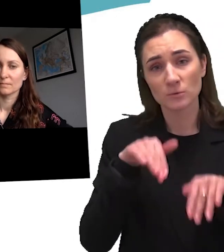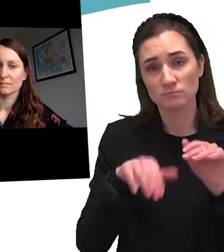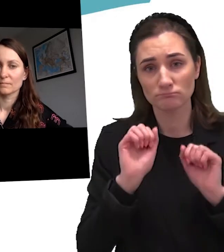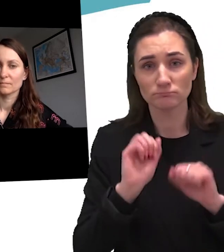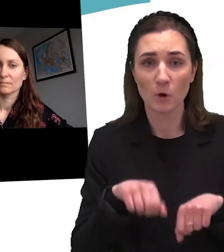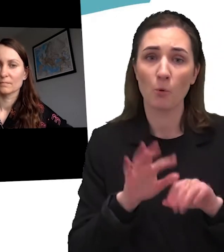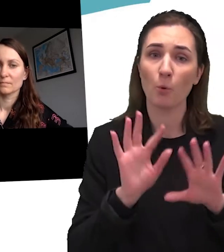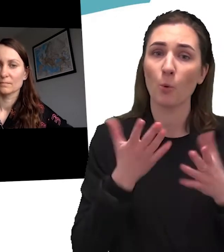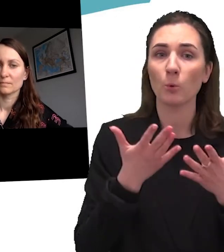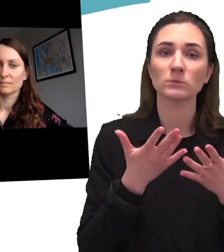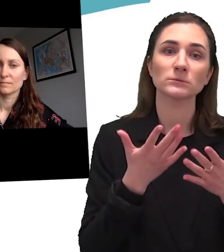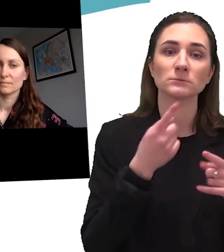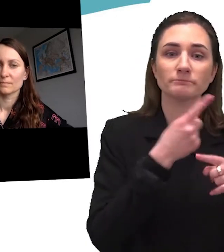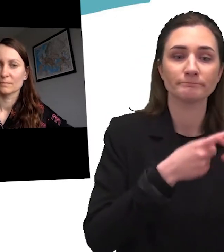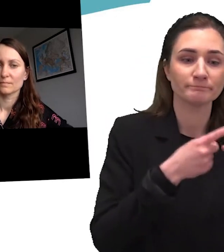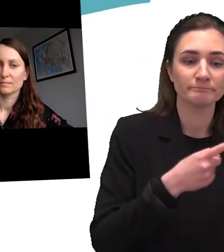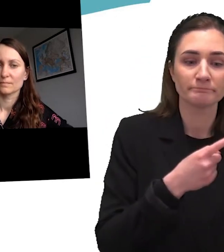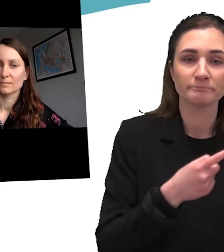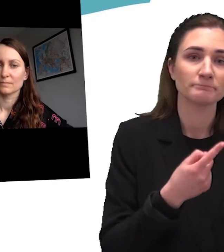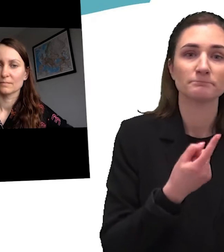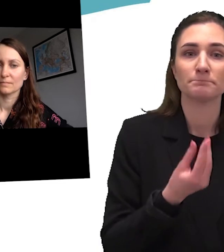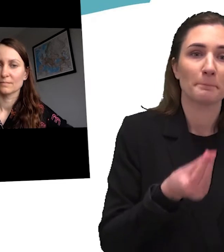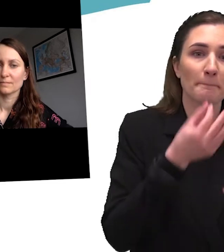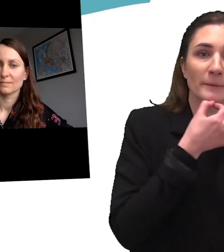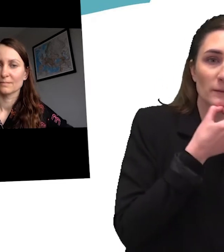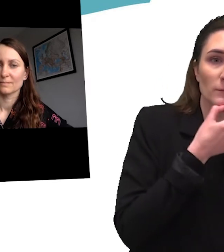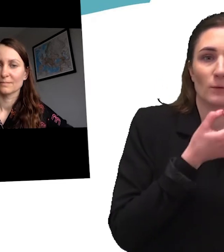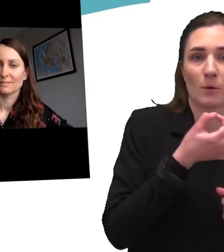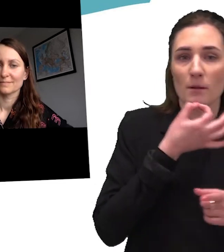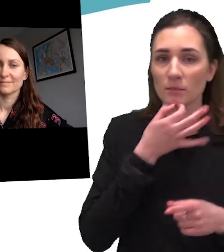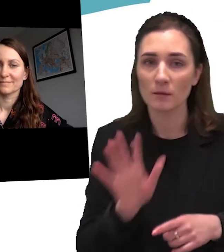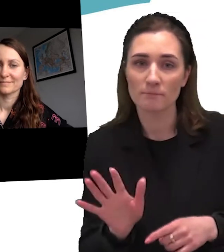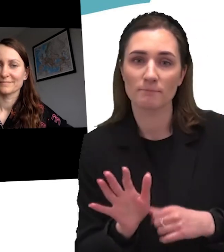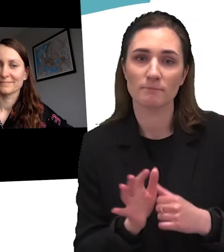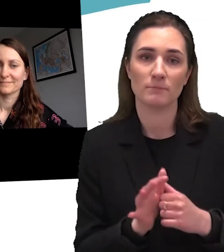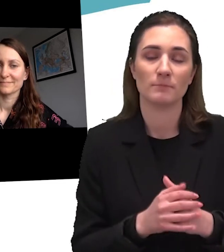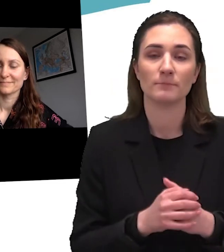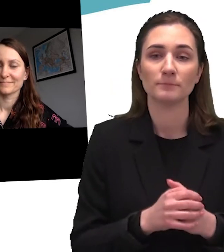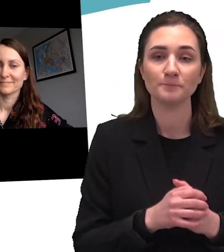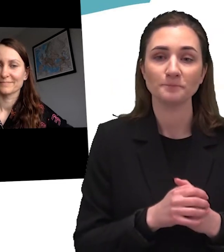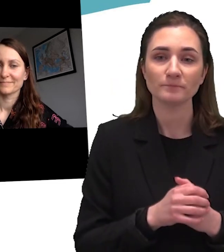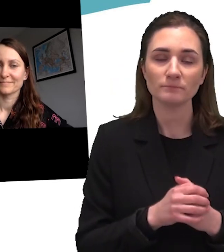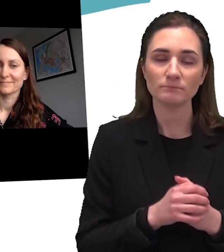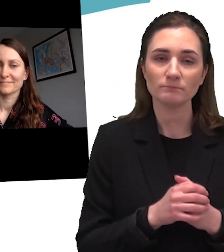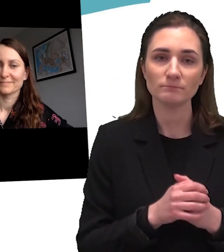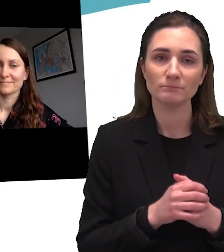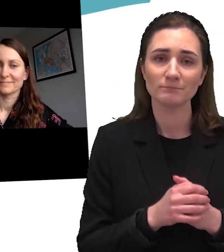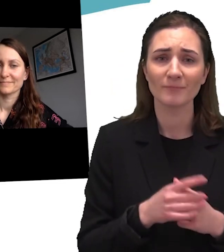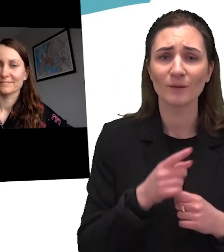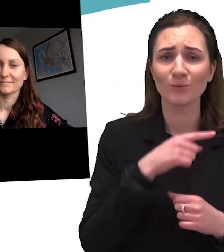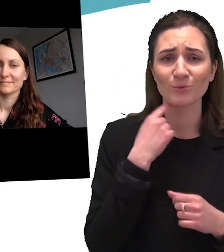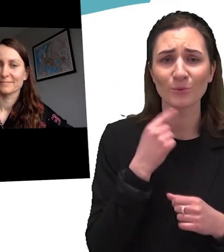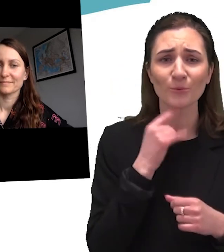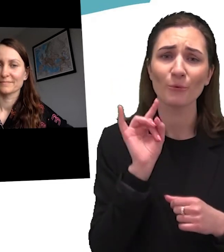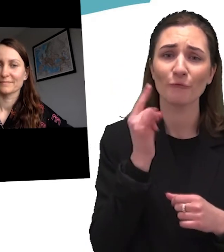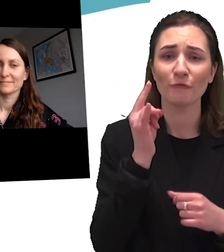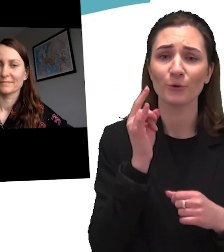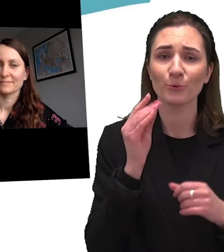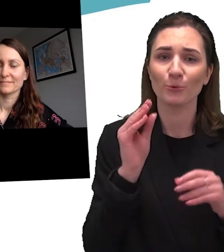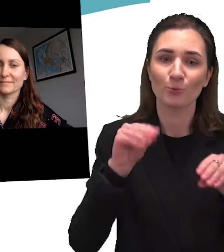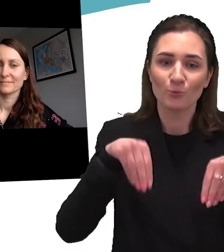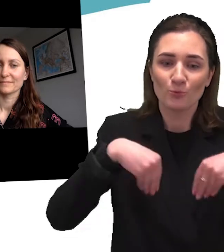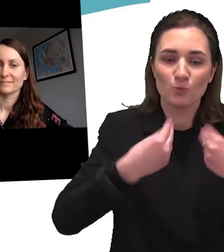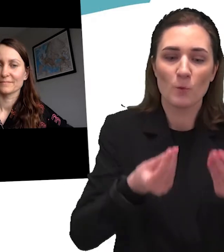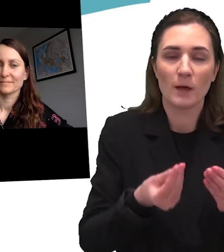bandyti, sakom, balsuojam, tarkim, kuris patiekalas čia mums labiau patiko ar mažiau patiko. Ir nu, kuo